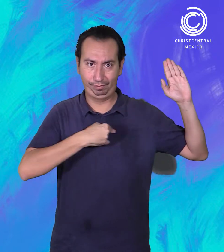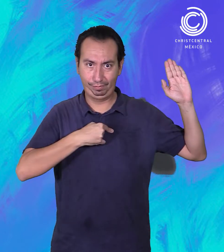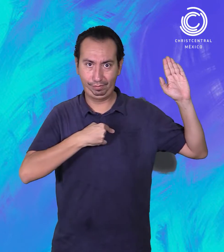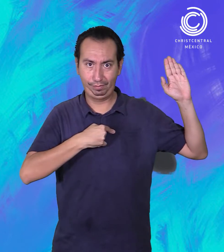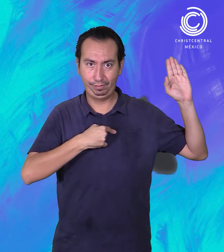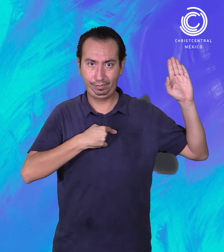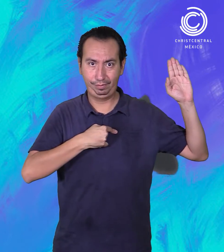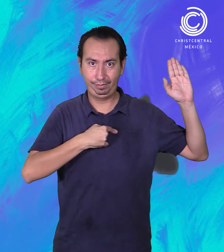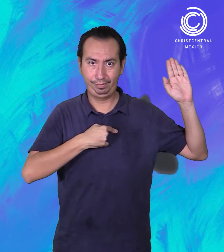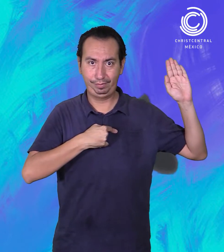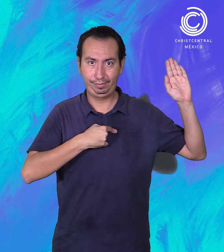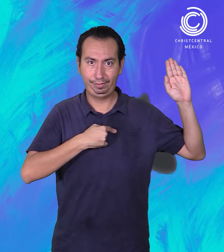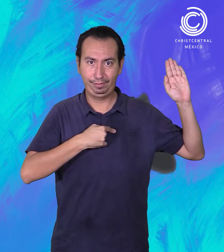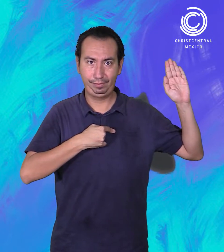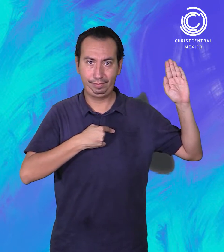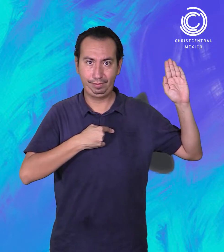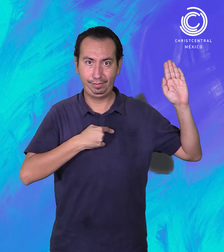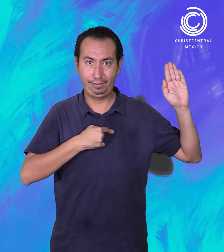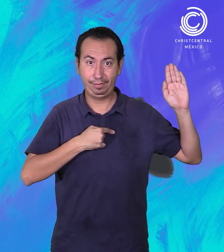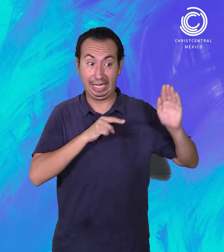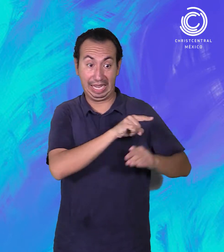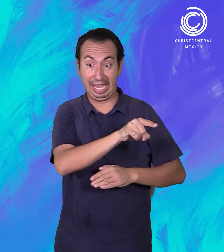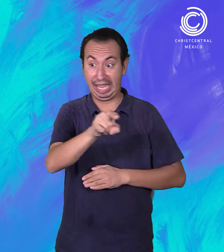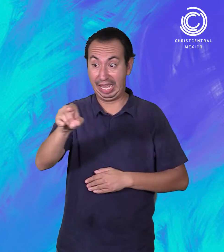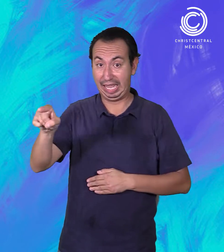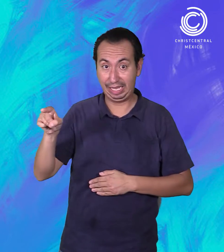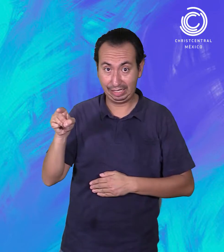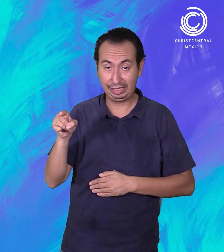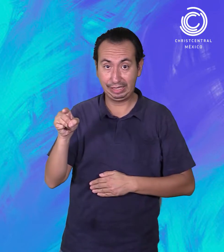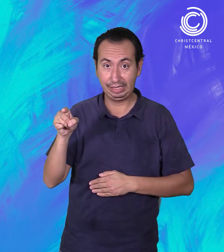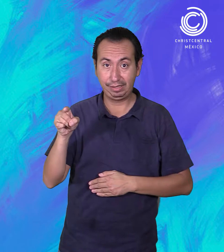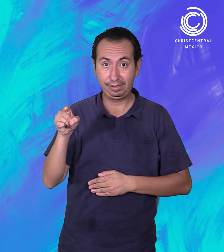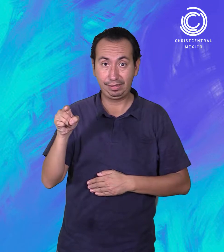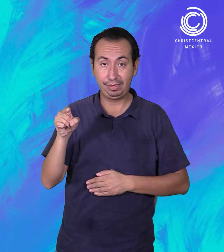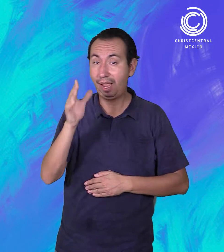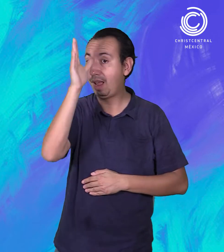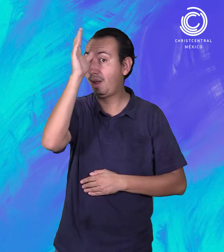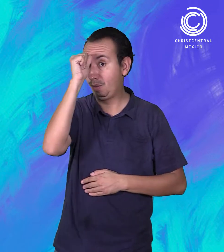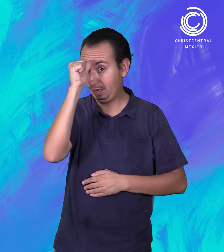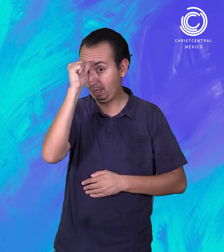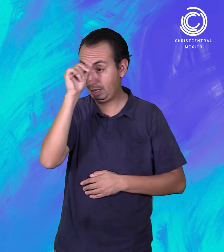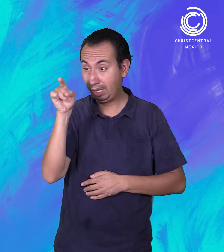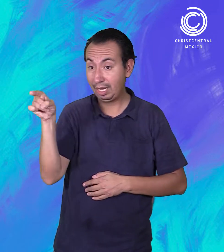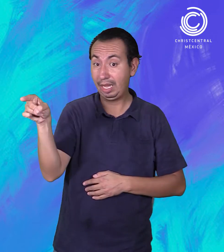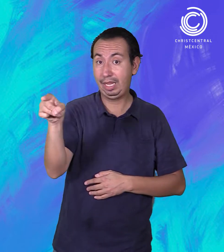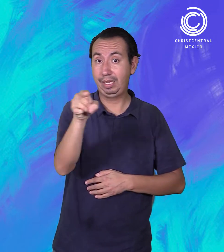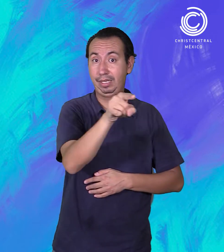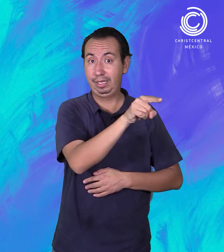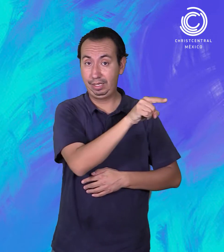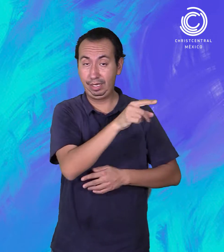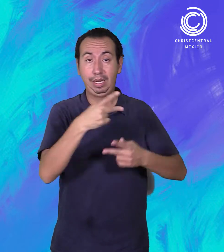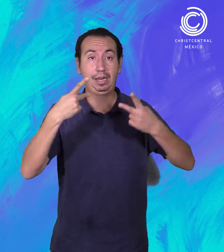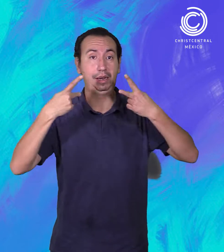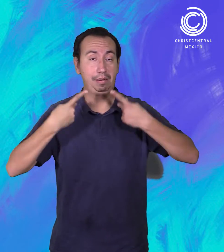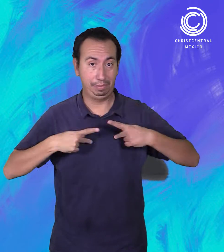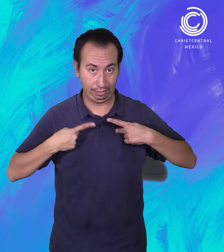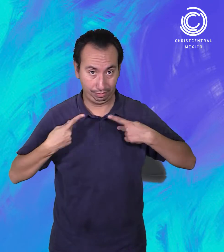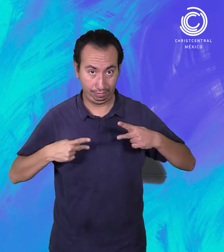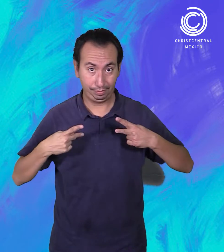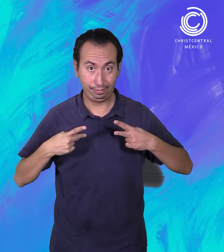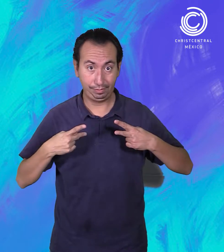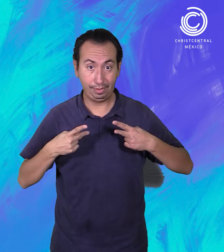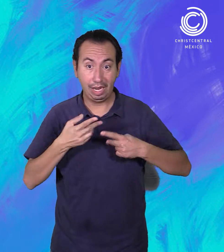de lo que podrían ellos esperar es un contexto, acuérdense, es un contexto